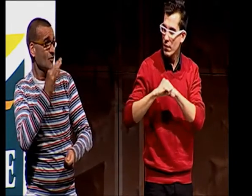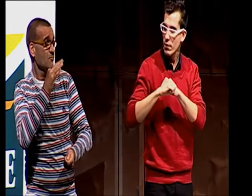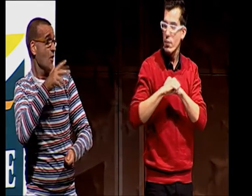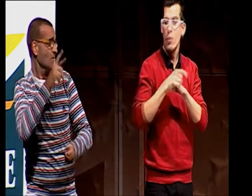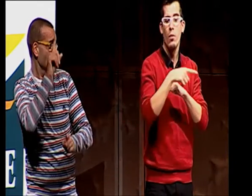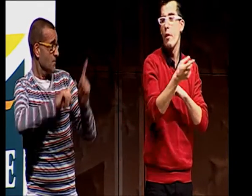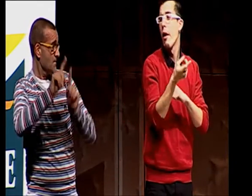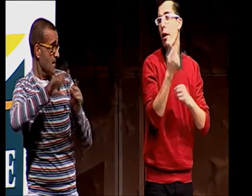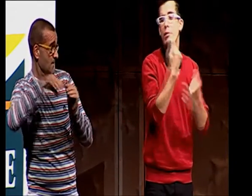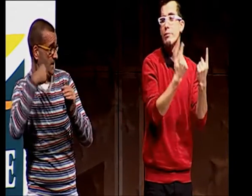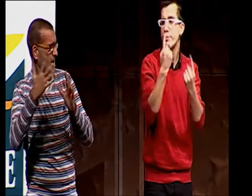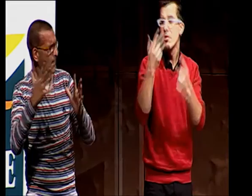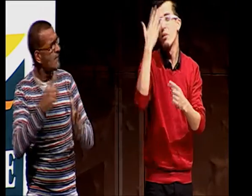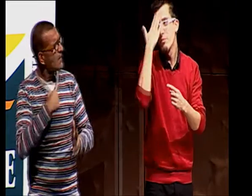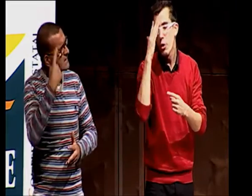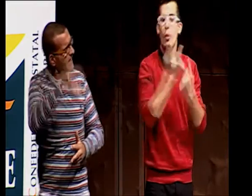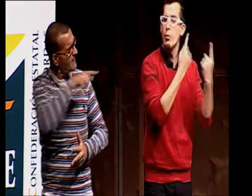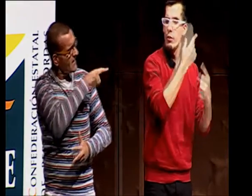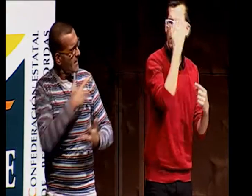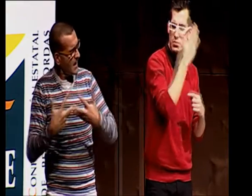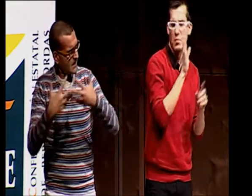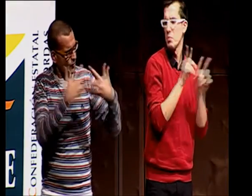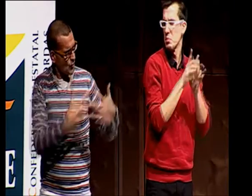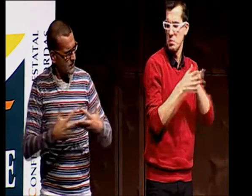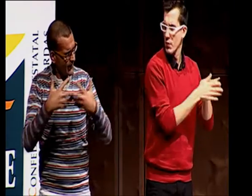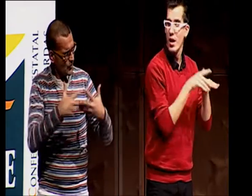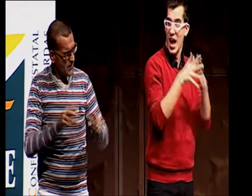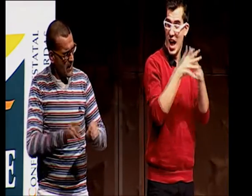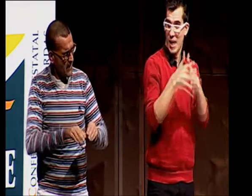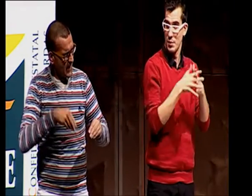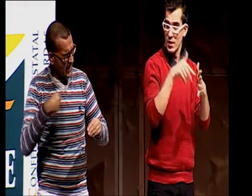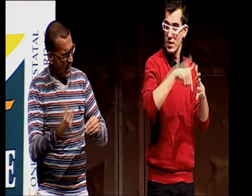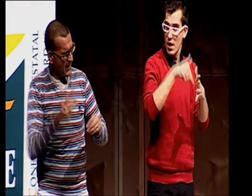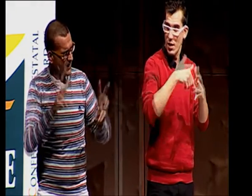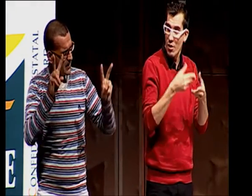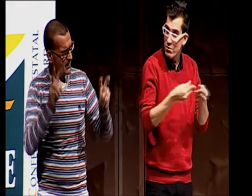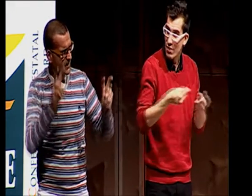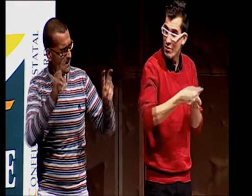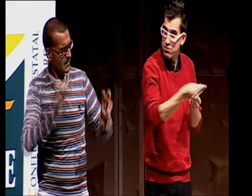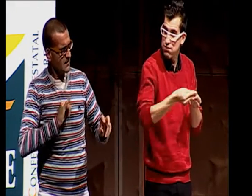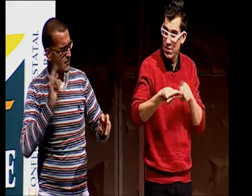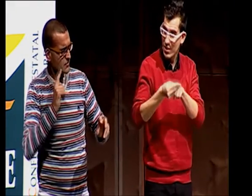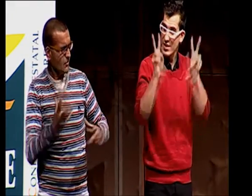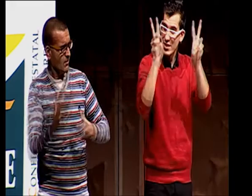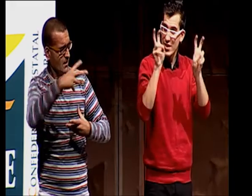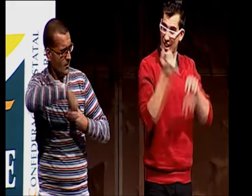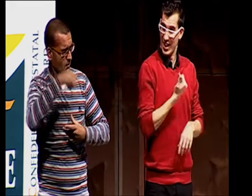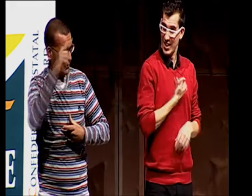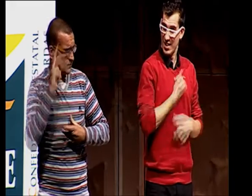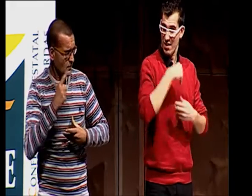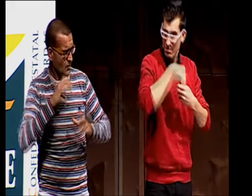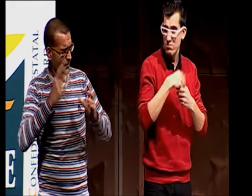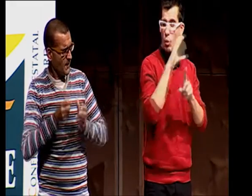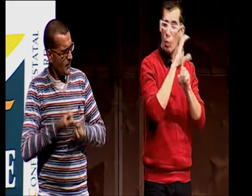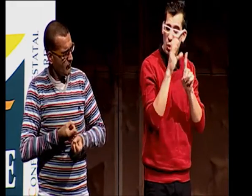en España todavía como tenemos ese problema de falta de materiales Me gustaría saber si en Estados Unidos hay materiales editados acerca de la